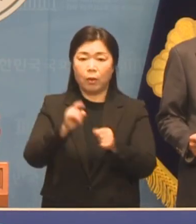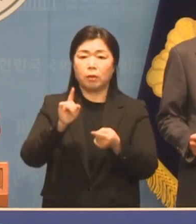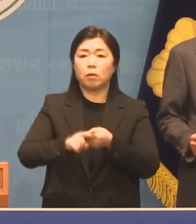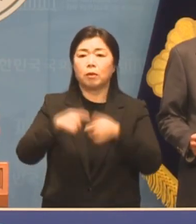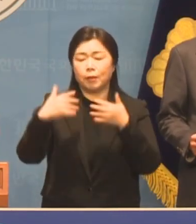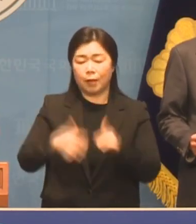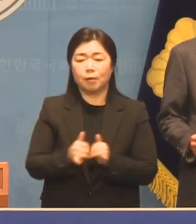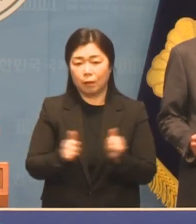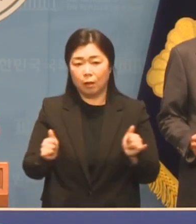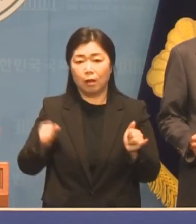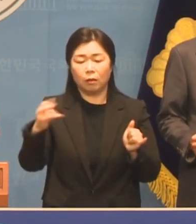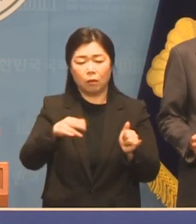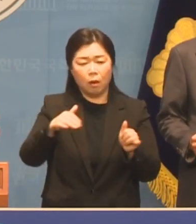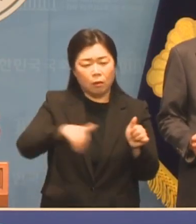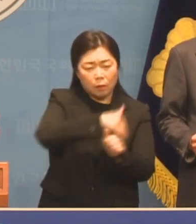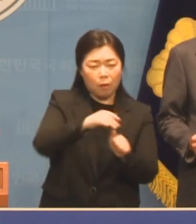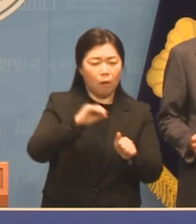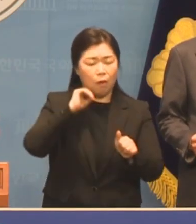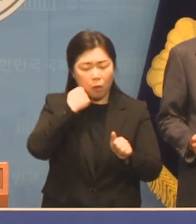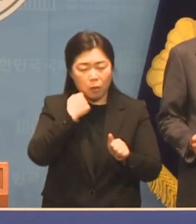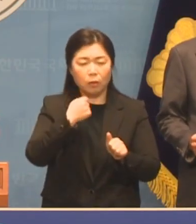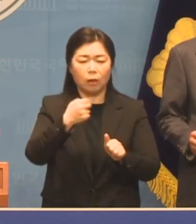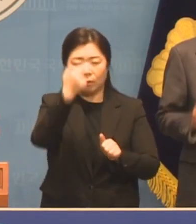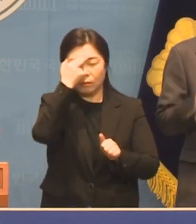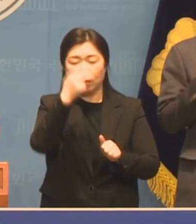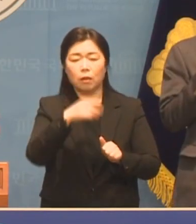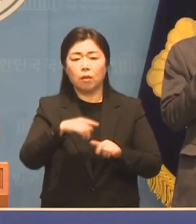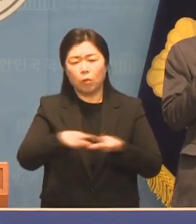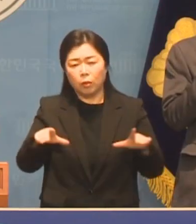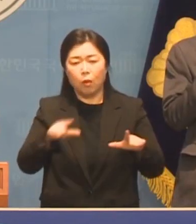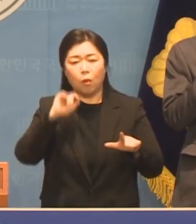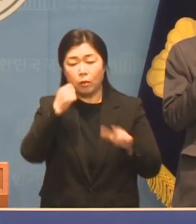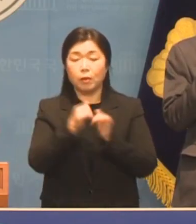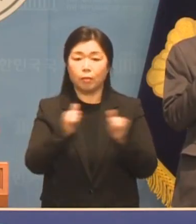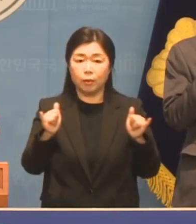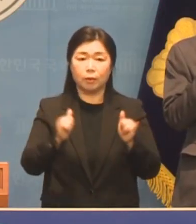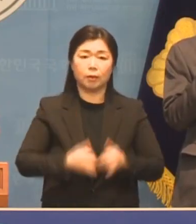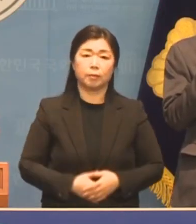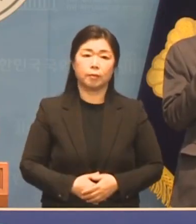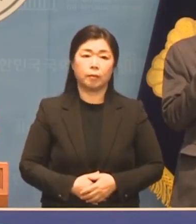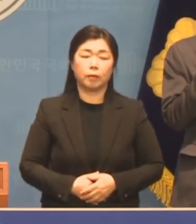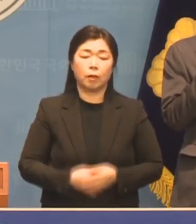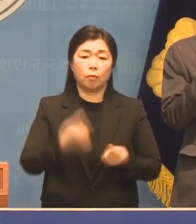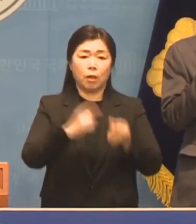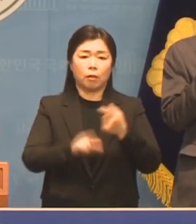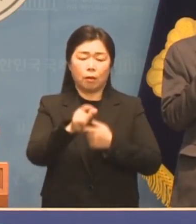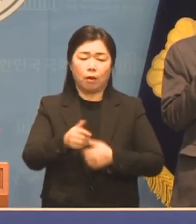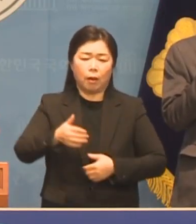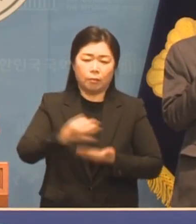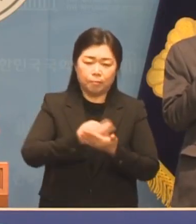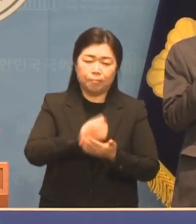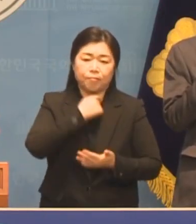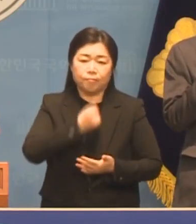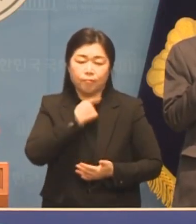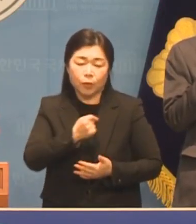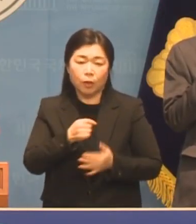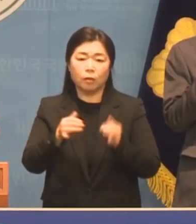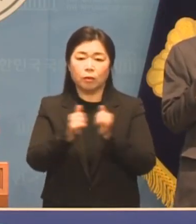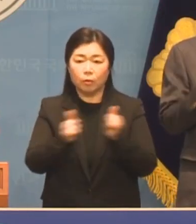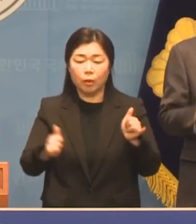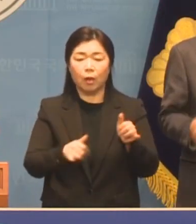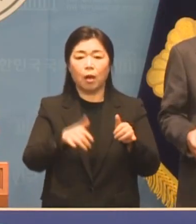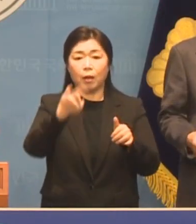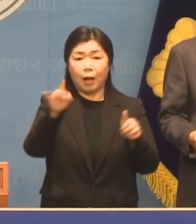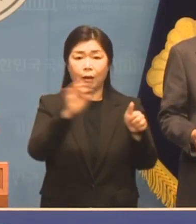약자들이며 형편이 매우 어려운 서민들입니다. 보다 나은 미래, 행복한 내일을 위해 강창구에게 돈을